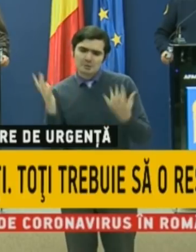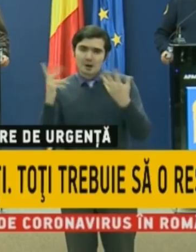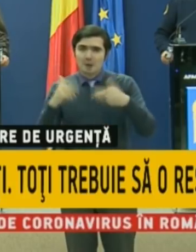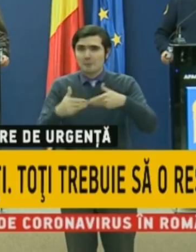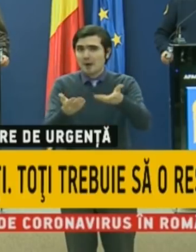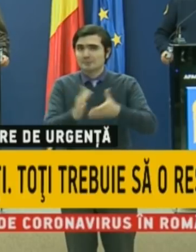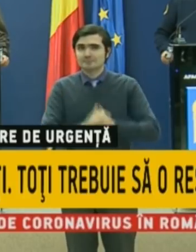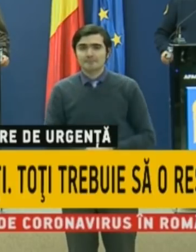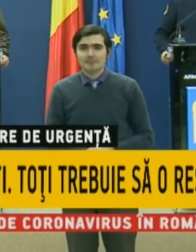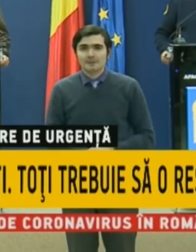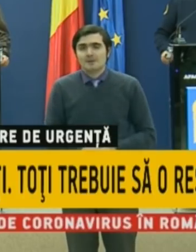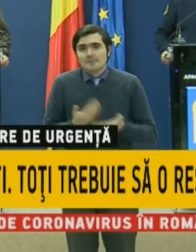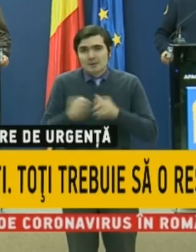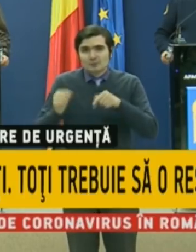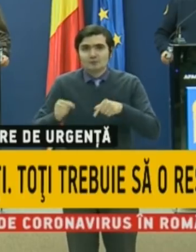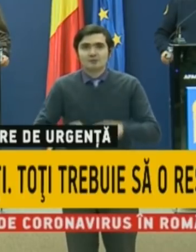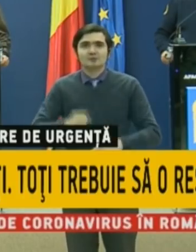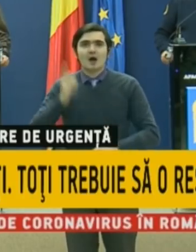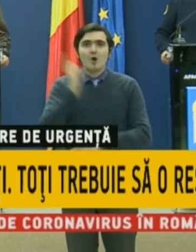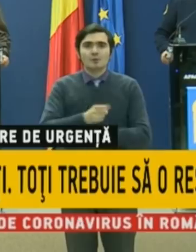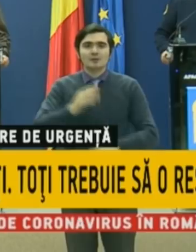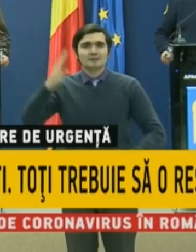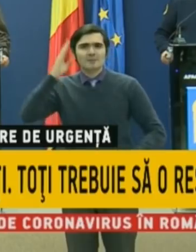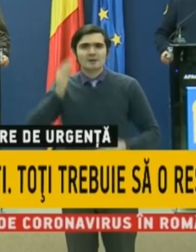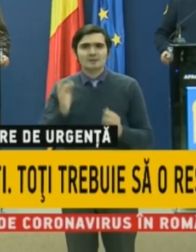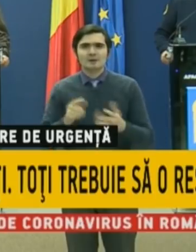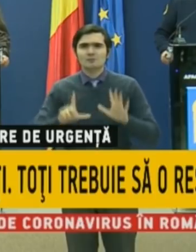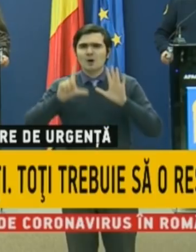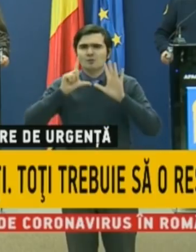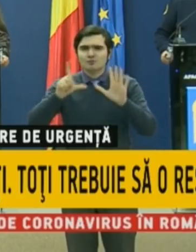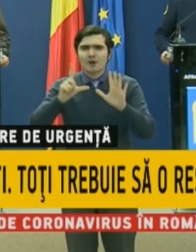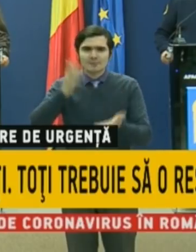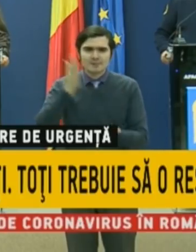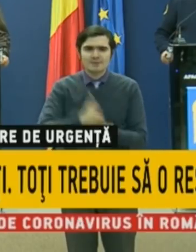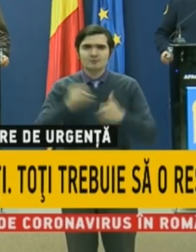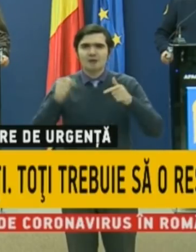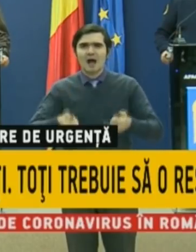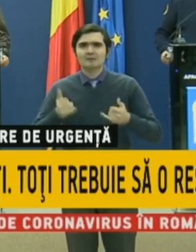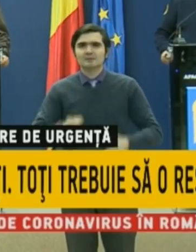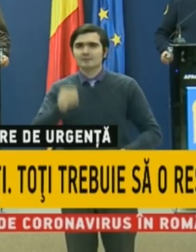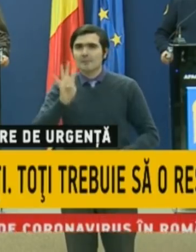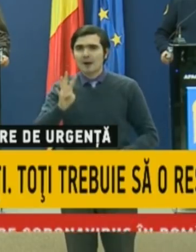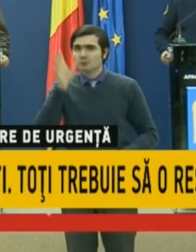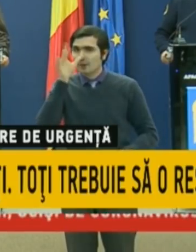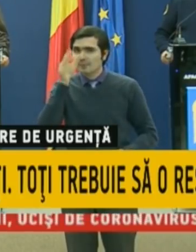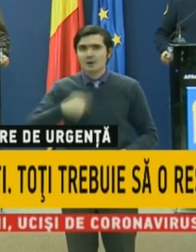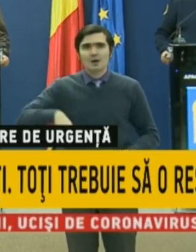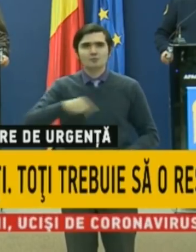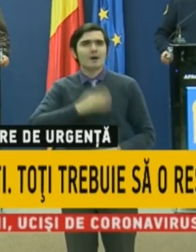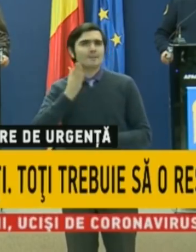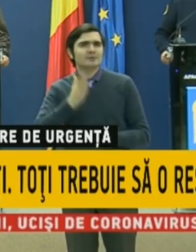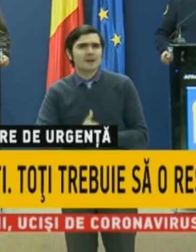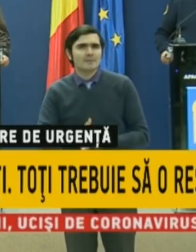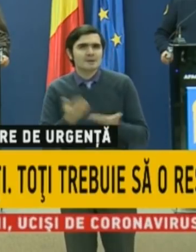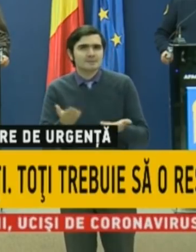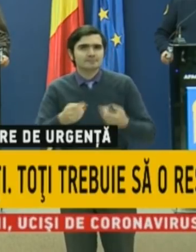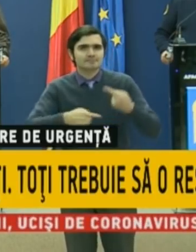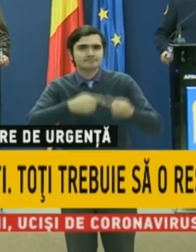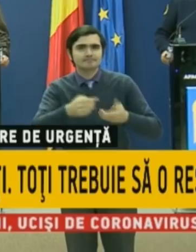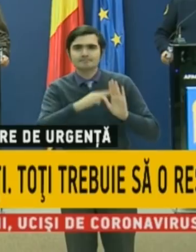Așadar, în ordonanța militară numărul 7 emisă astăzi, 4 aprilie, am stabilit.